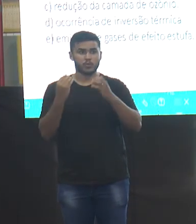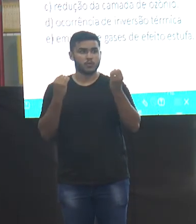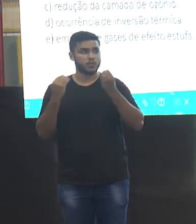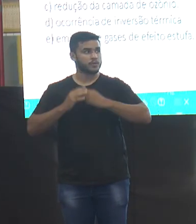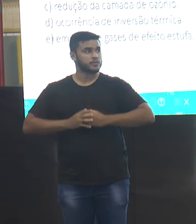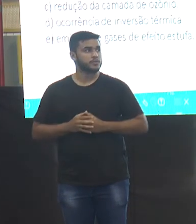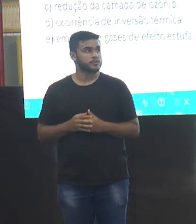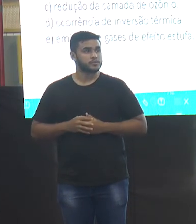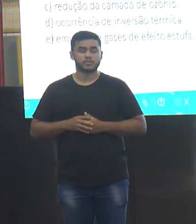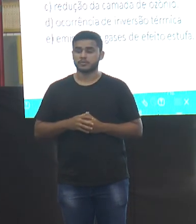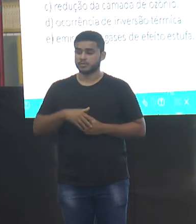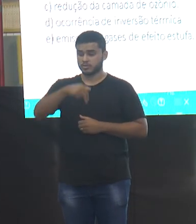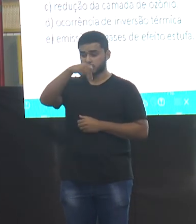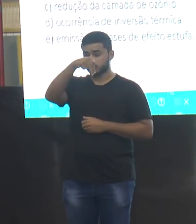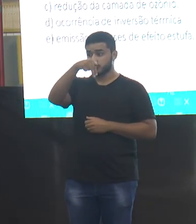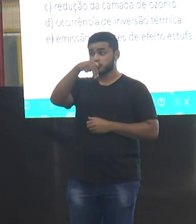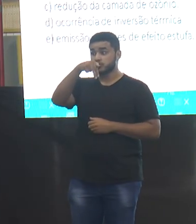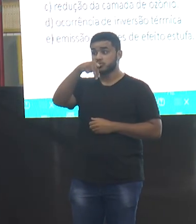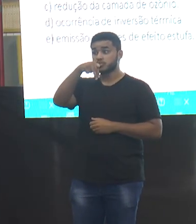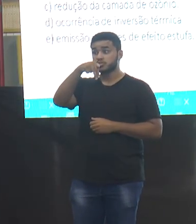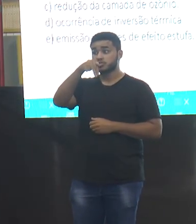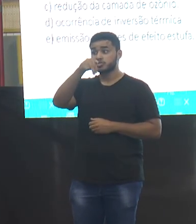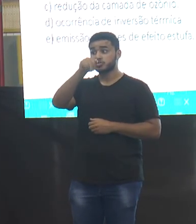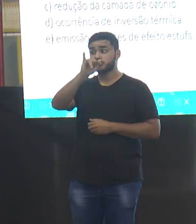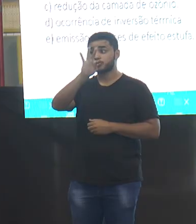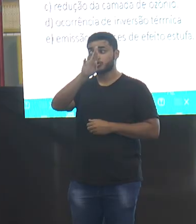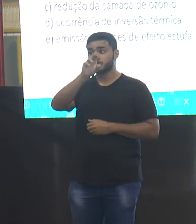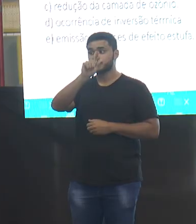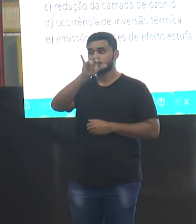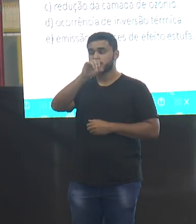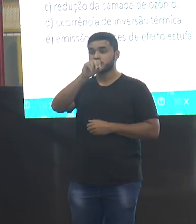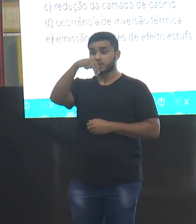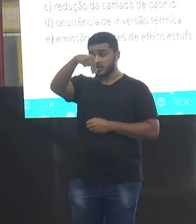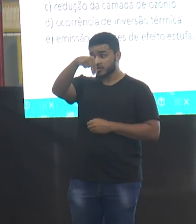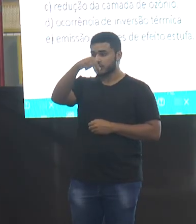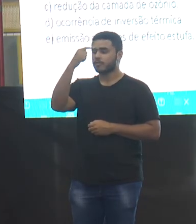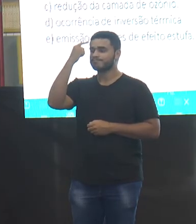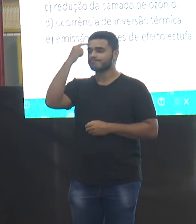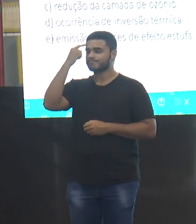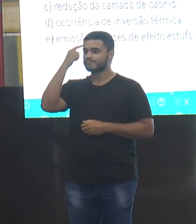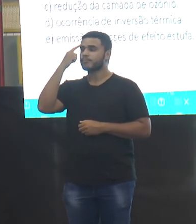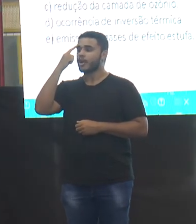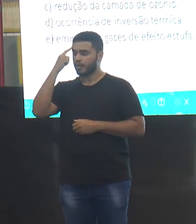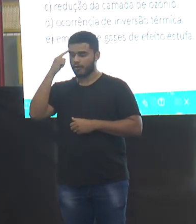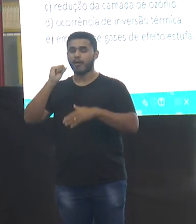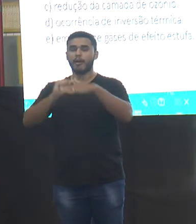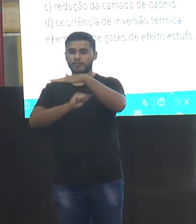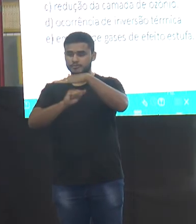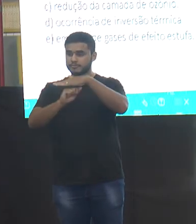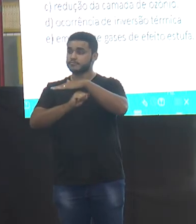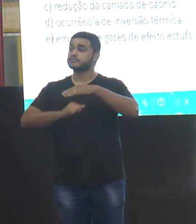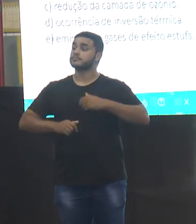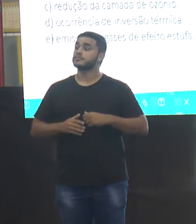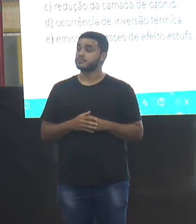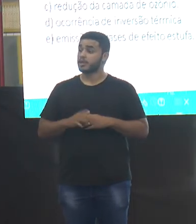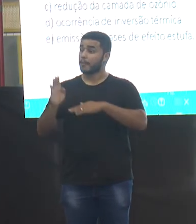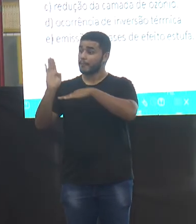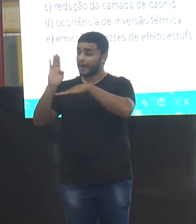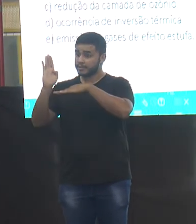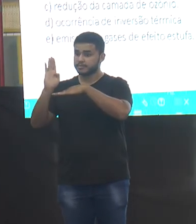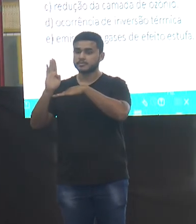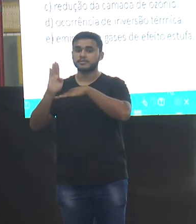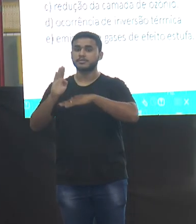vê logo o hidrogênio no começo. E base, você vai ver o quê? Hidroxila. Base forte. Base